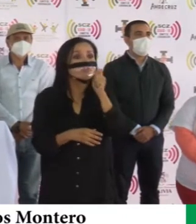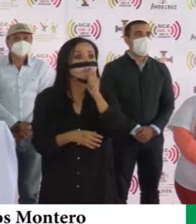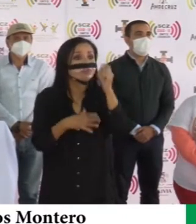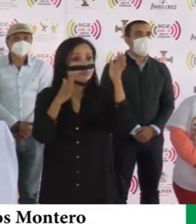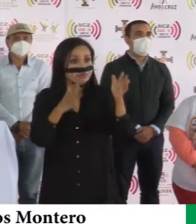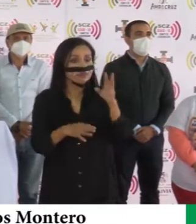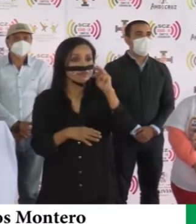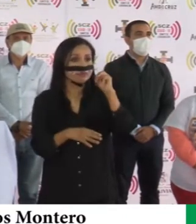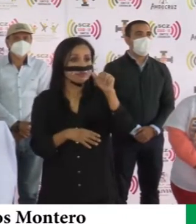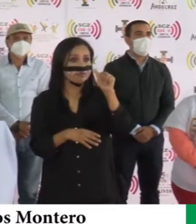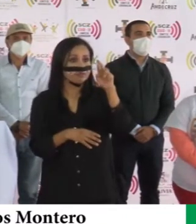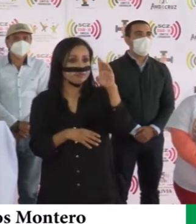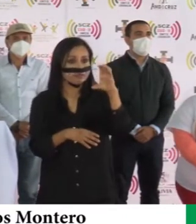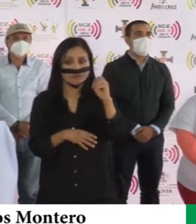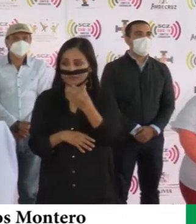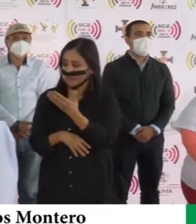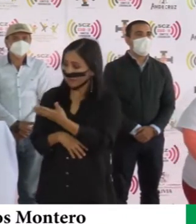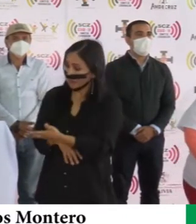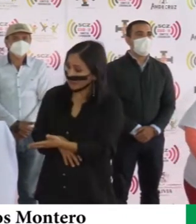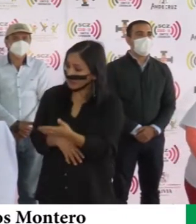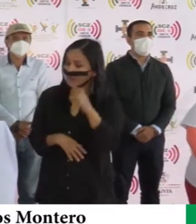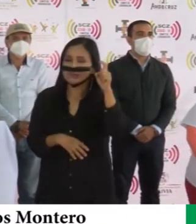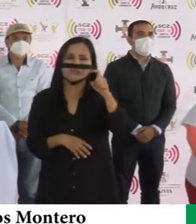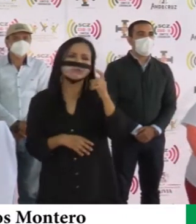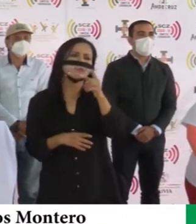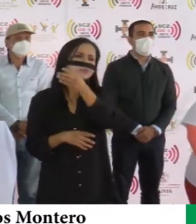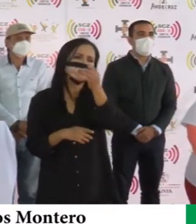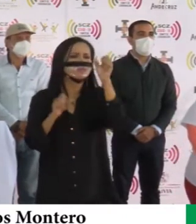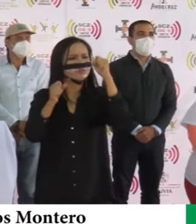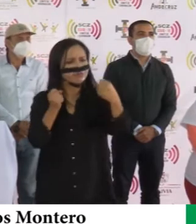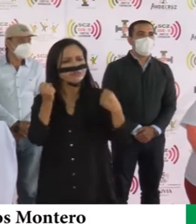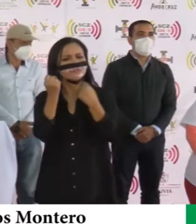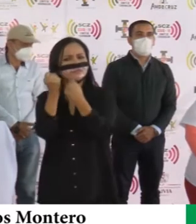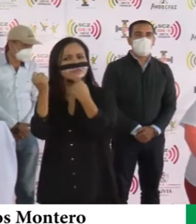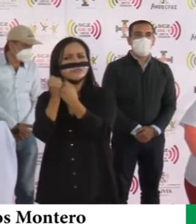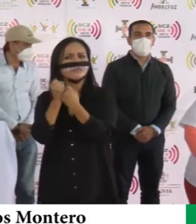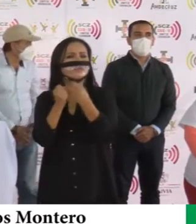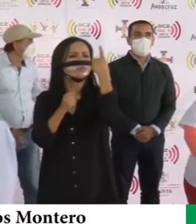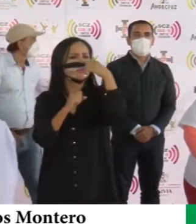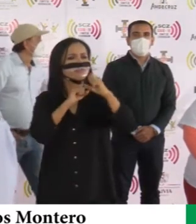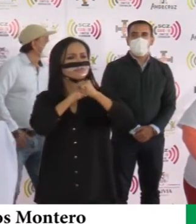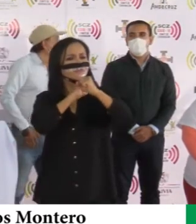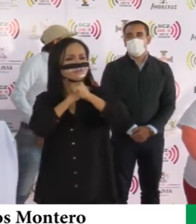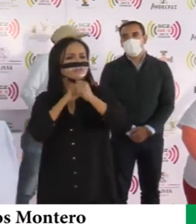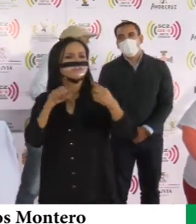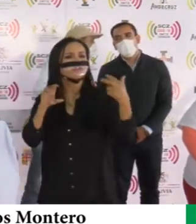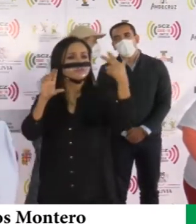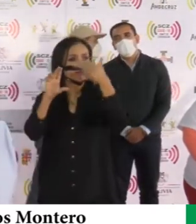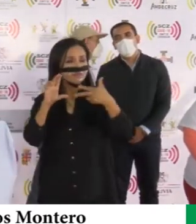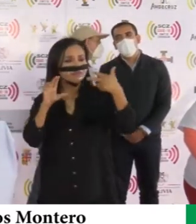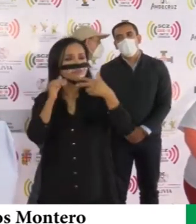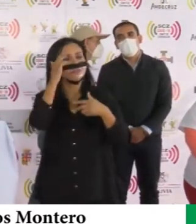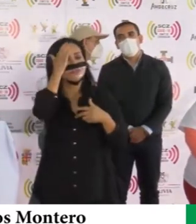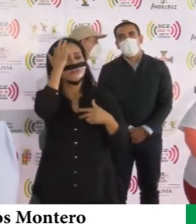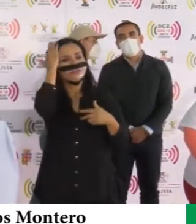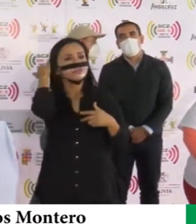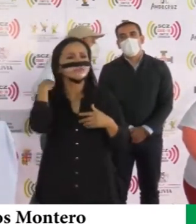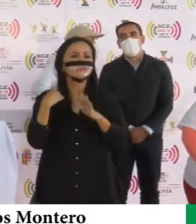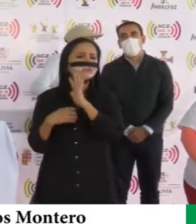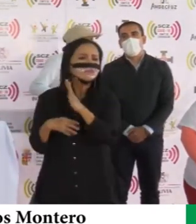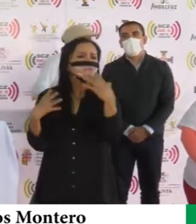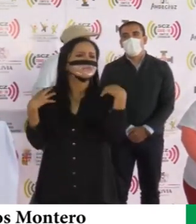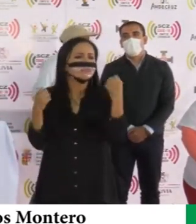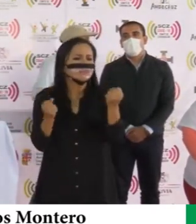Y necesitamos de que se sumen a esta Teletón virtual. La salud de Marcos es